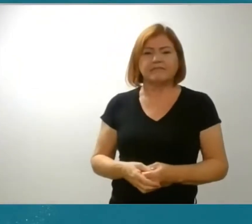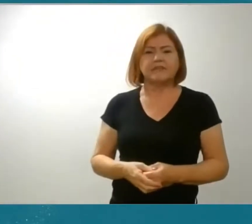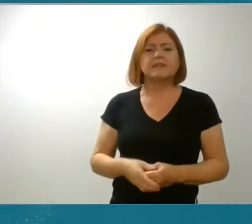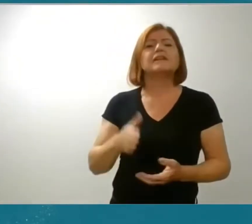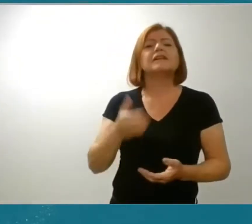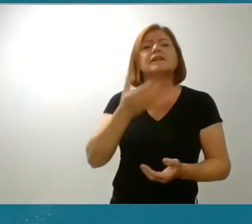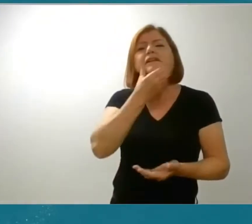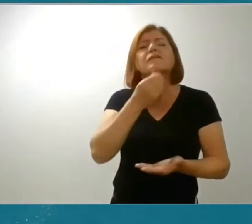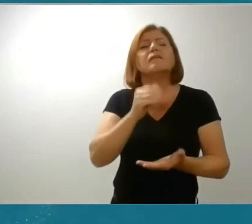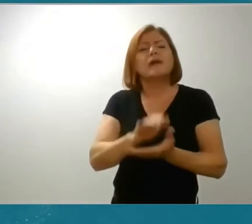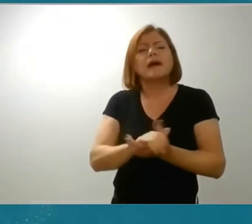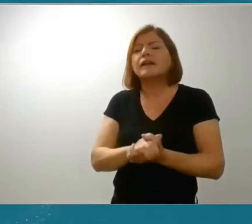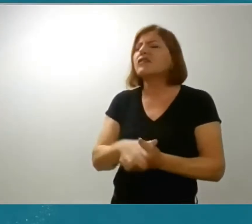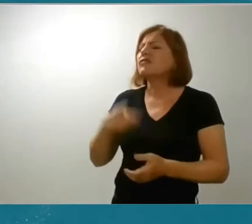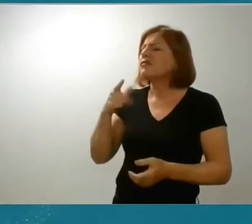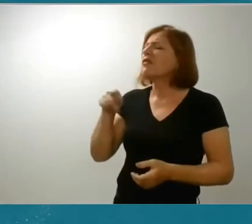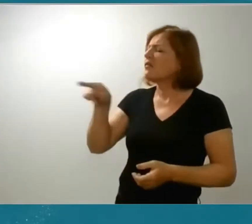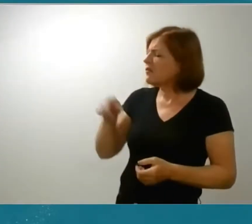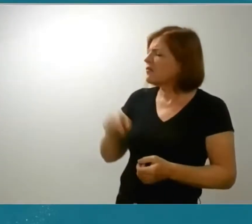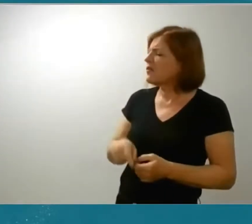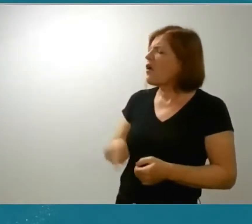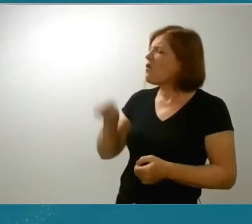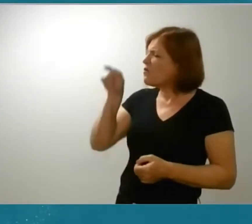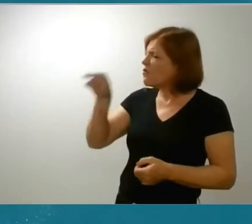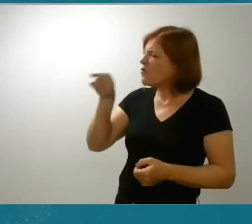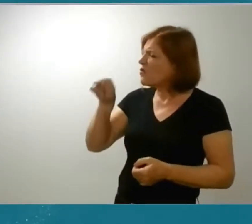a humanidade está sofrendo, né,